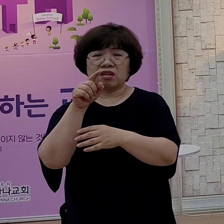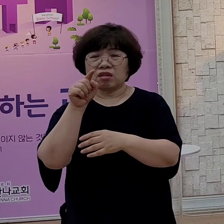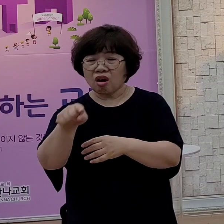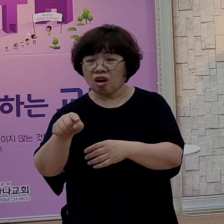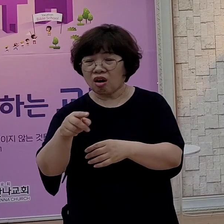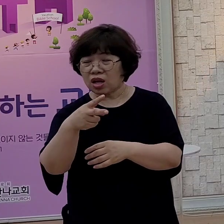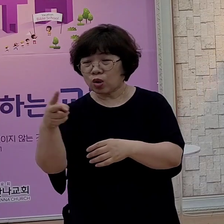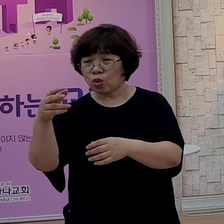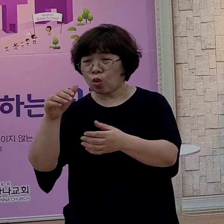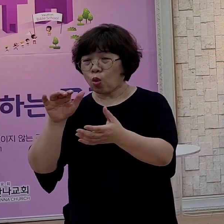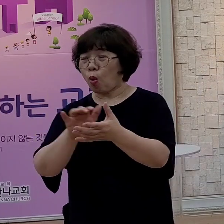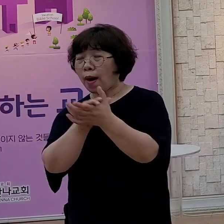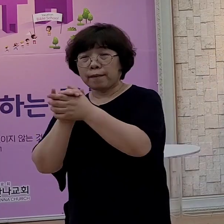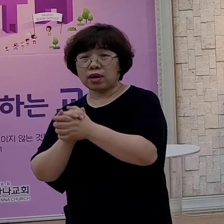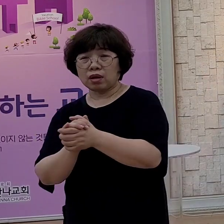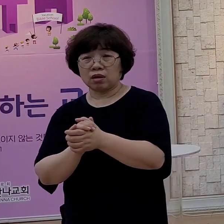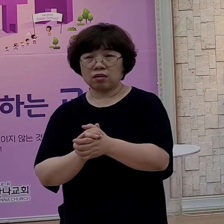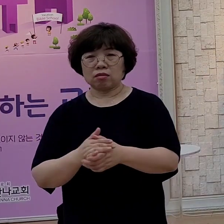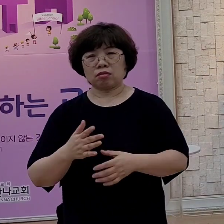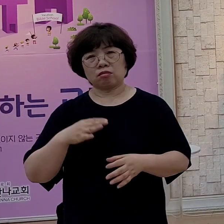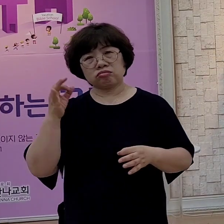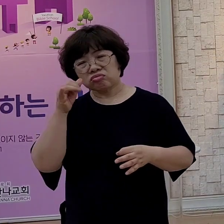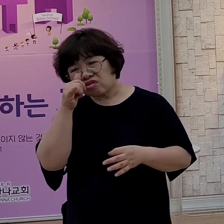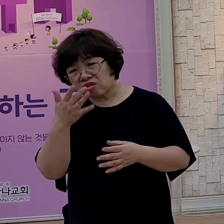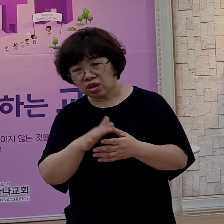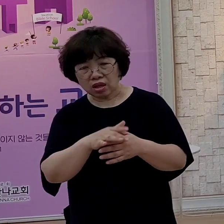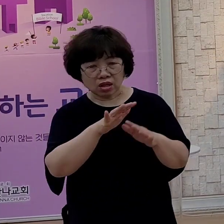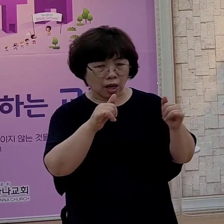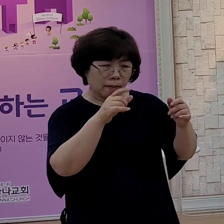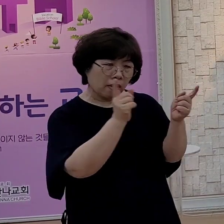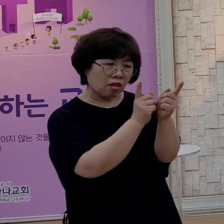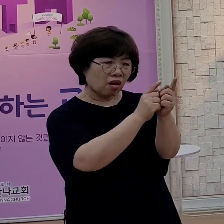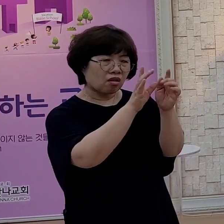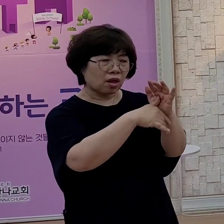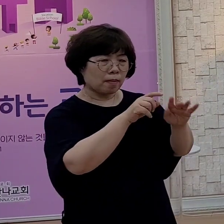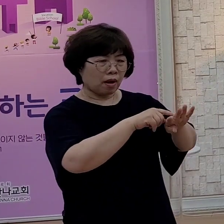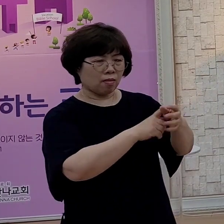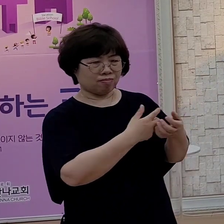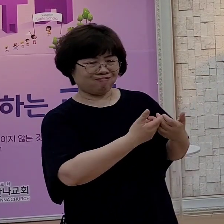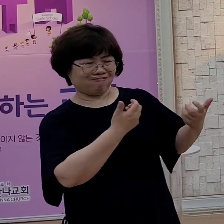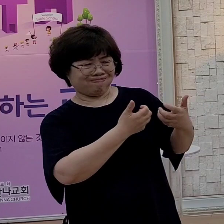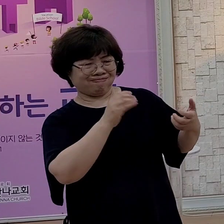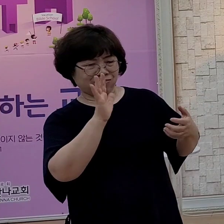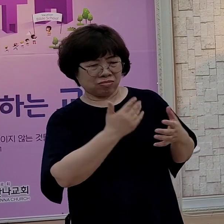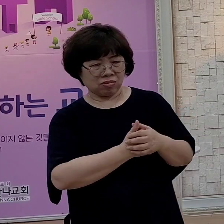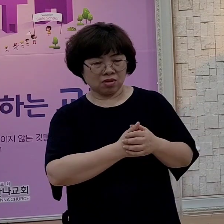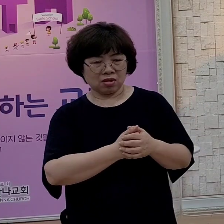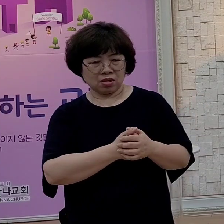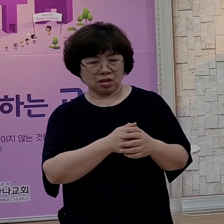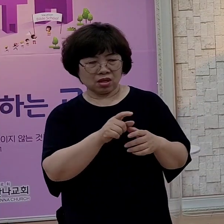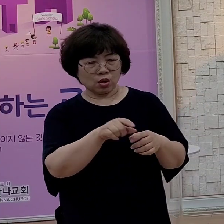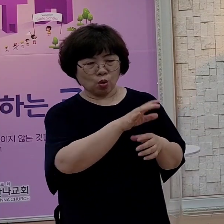멀쩡하다가도 그 사람을 만나고 나면 일일이 마음이 다 갈라져가지고,